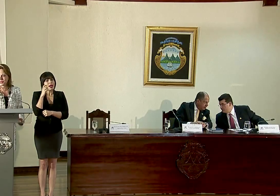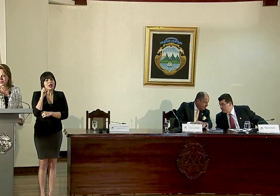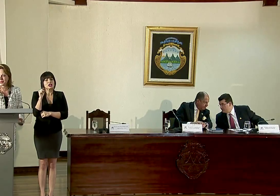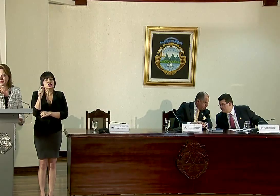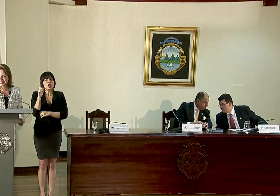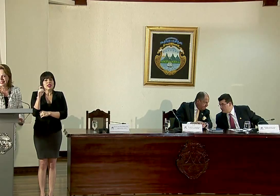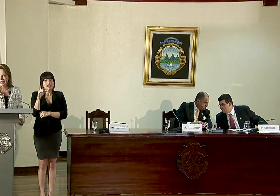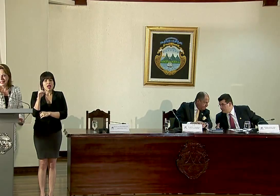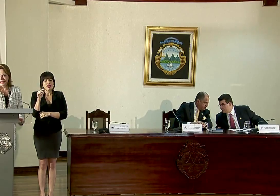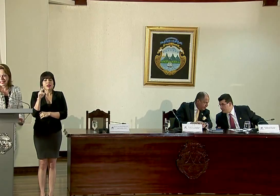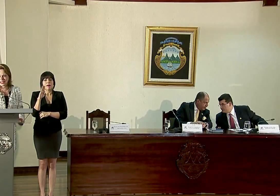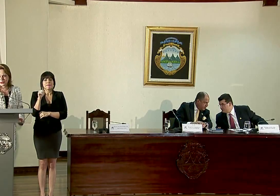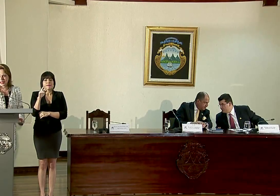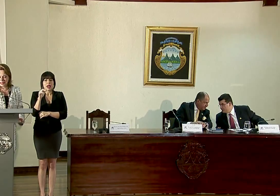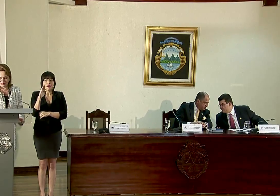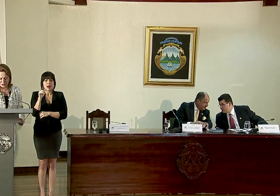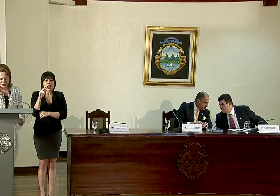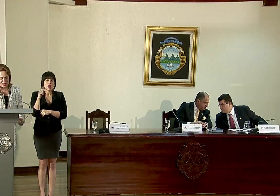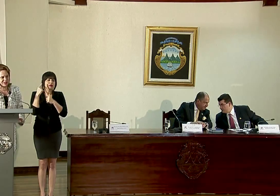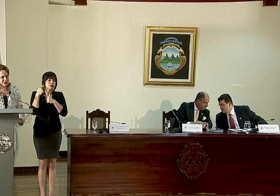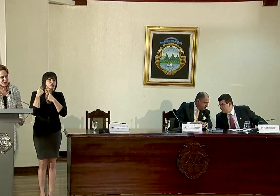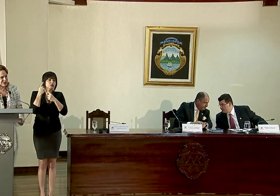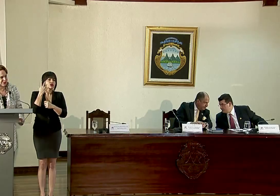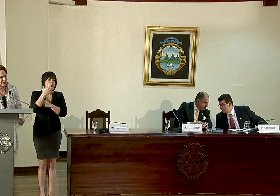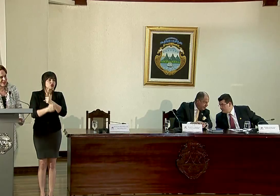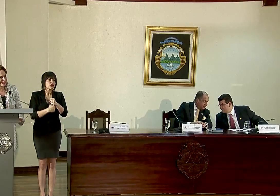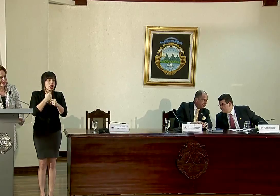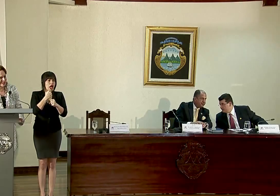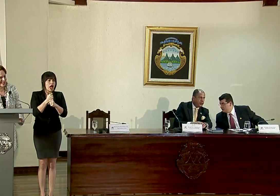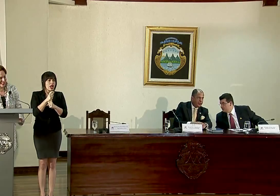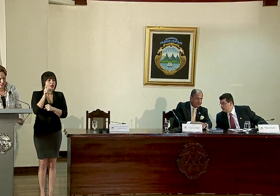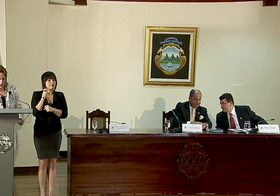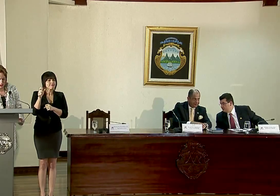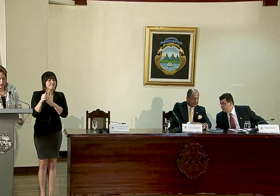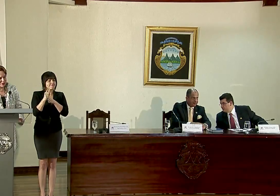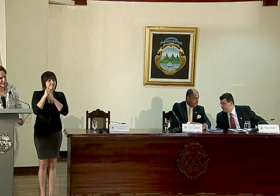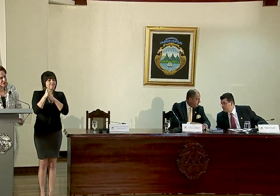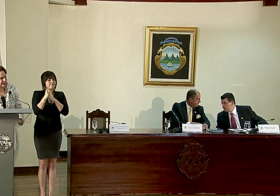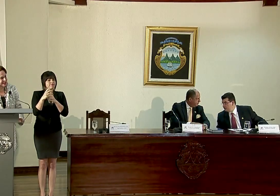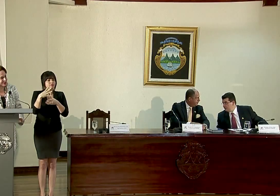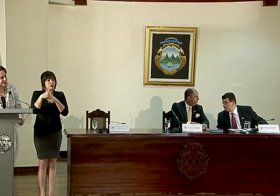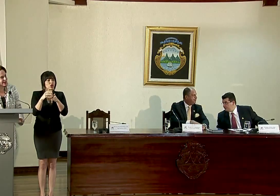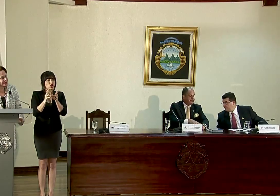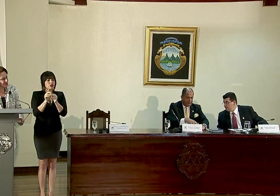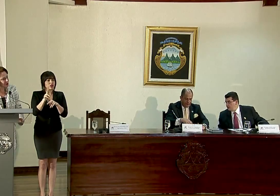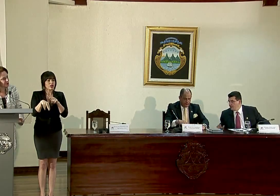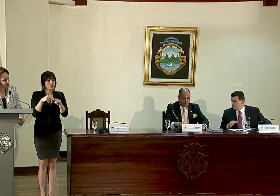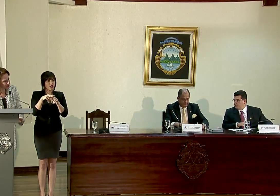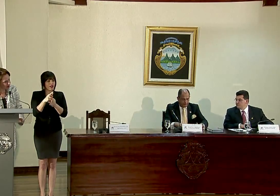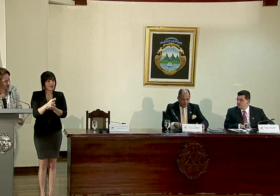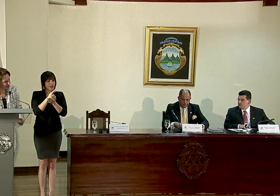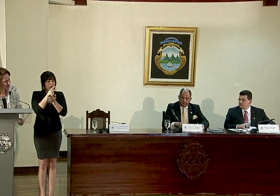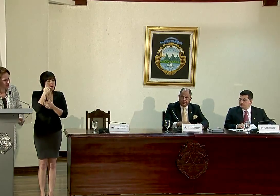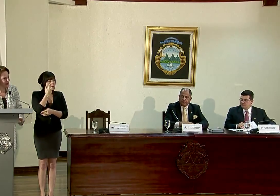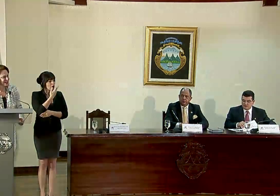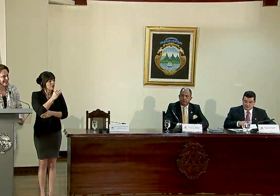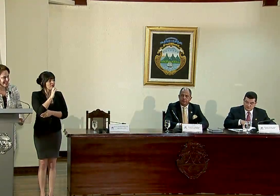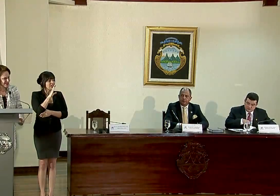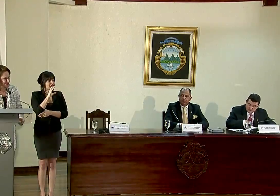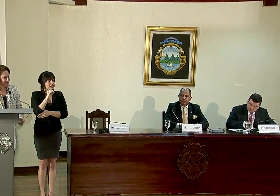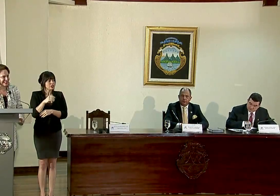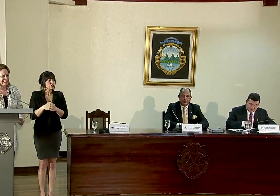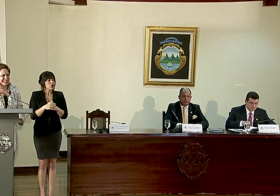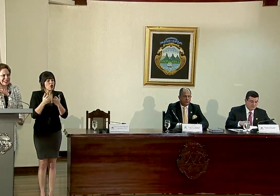Soledad y doña Bárbara, que durante muchos años fueron las cabezas del Consejo Nacional de Rehabilitación y para usted, Francisco,